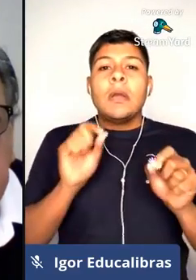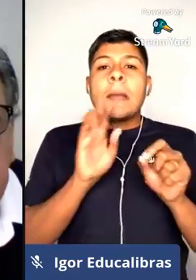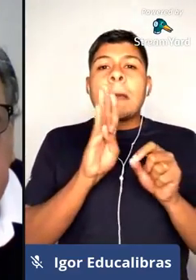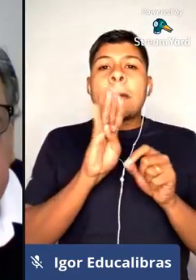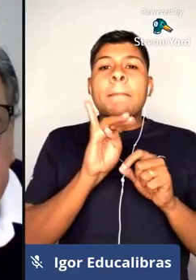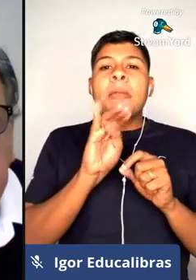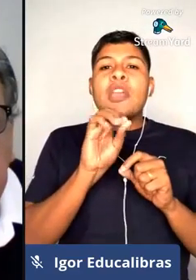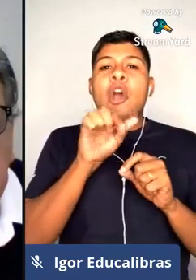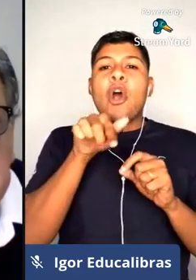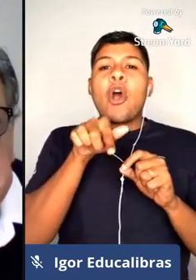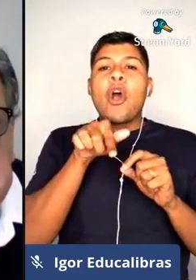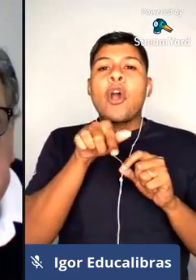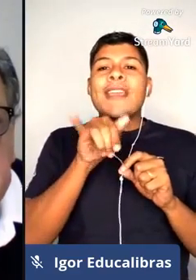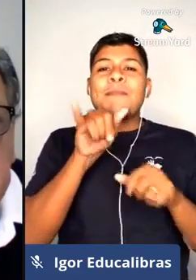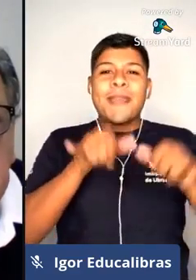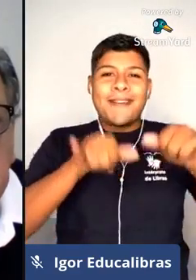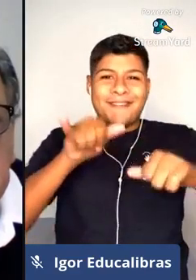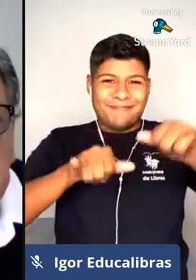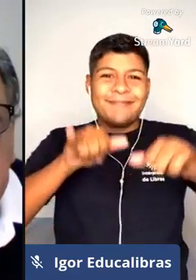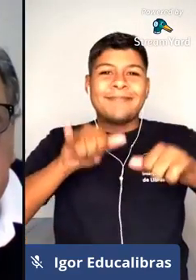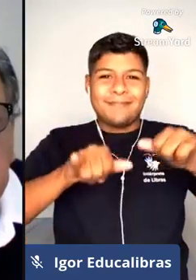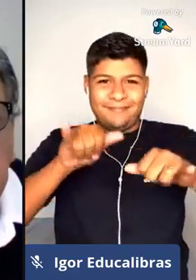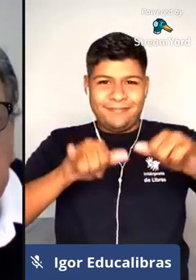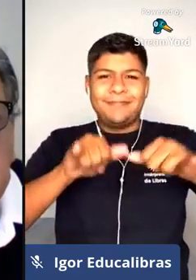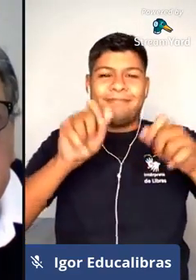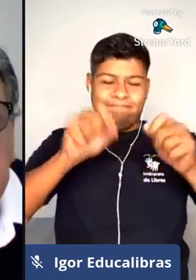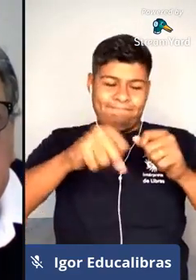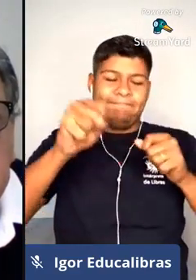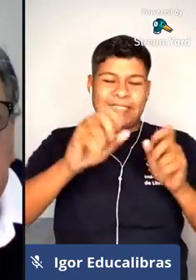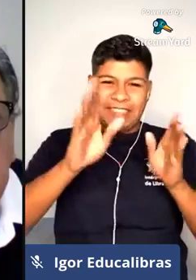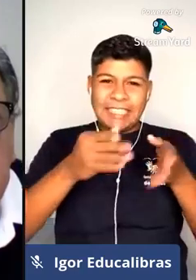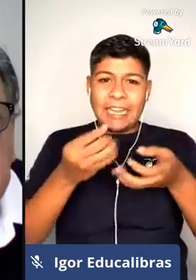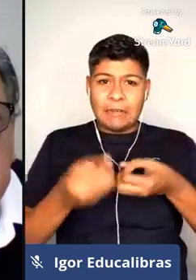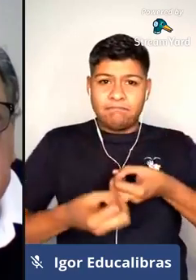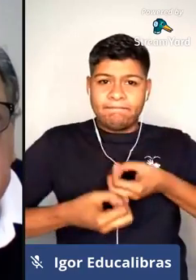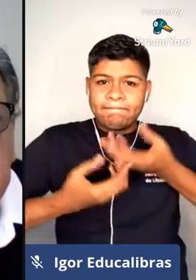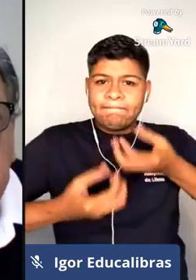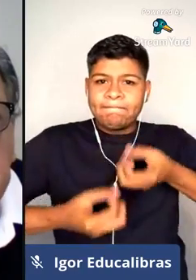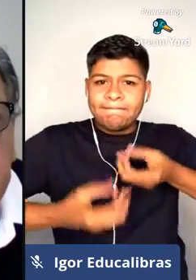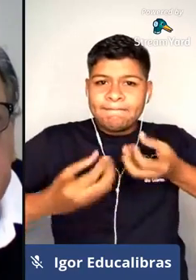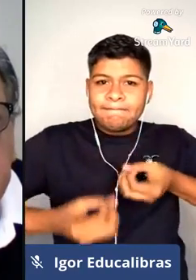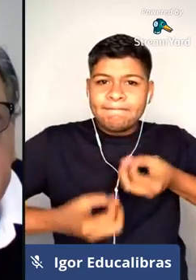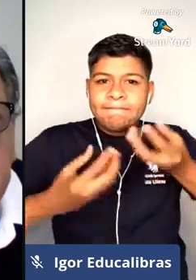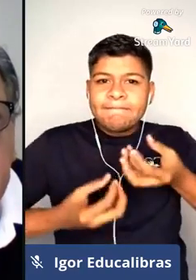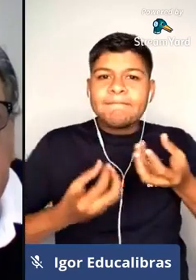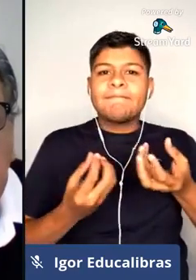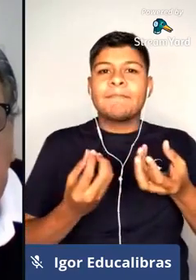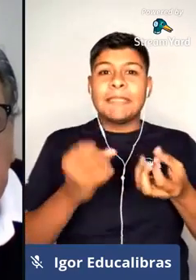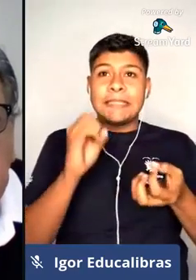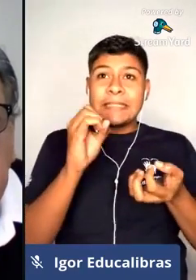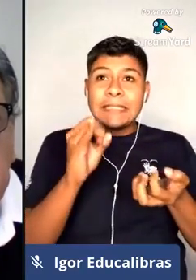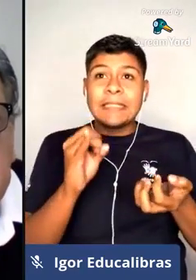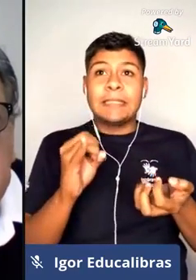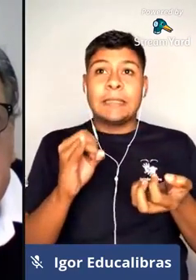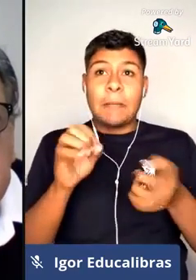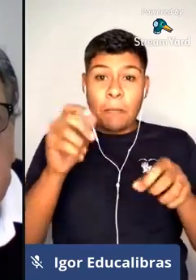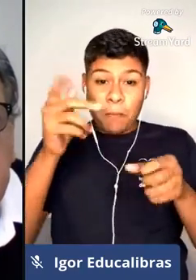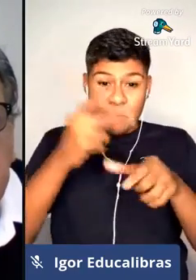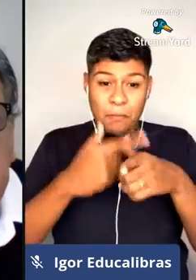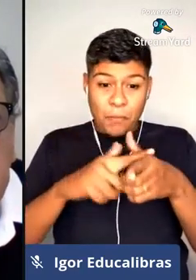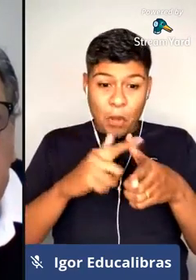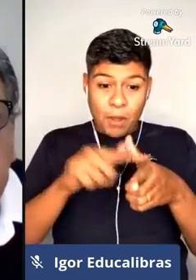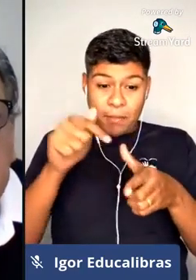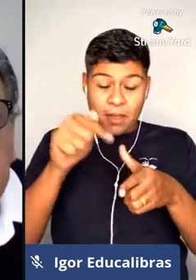bioquímicas, né? E tenho dito isso, que seguramente, se eu faltar aqui, vou me